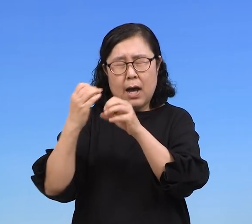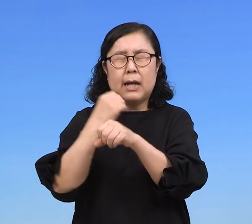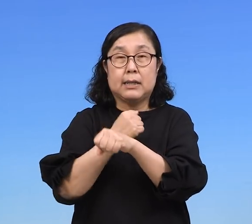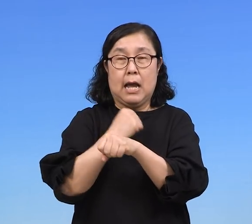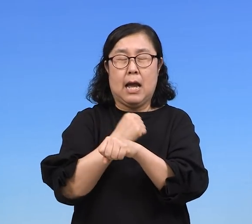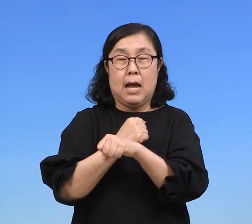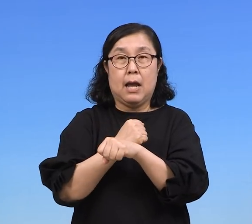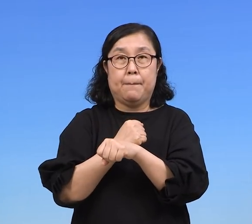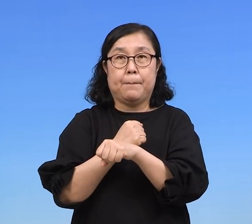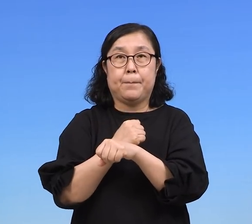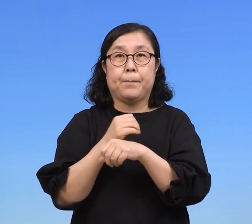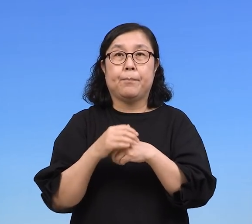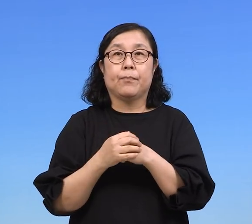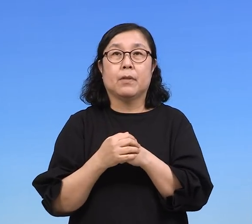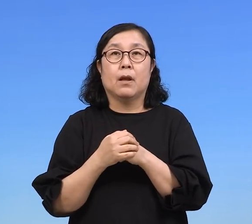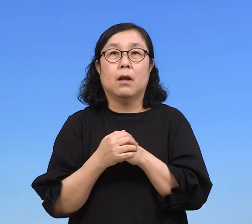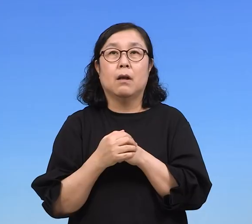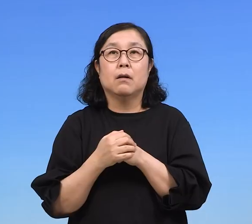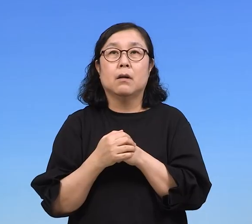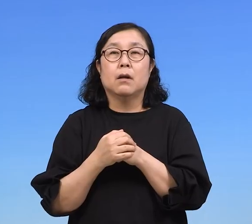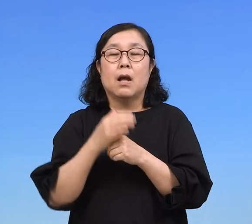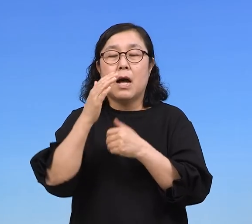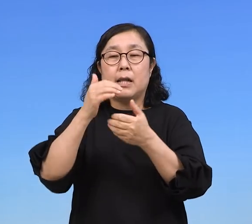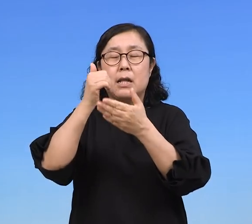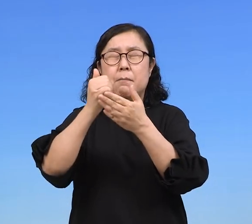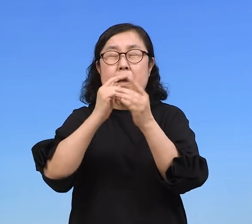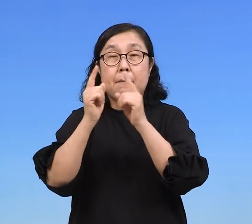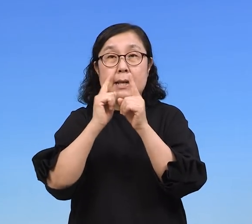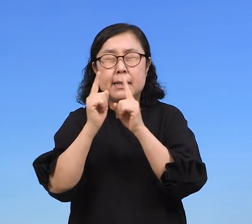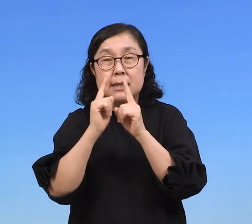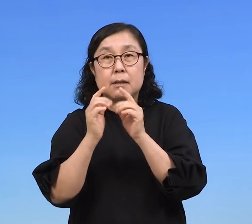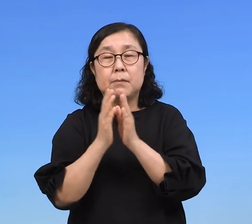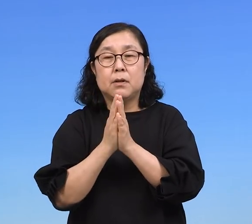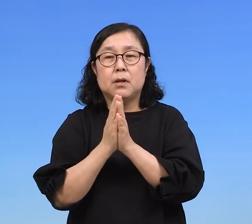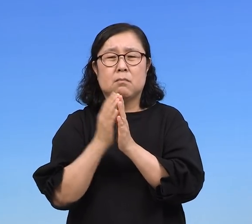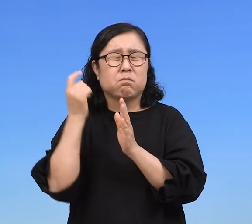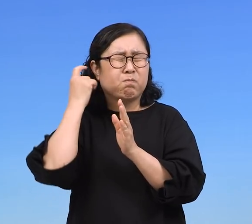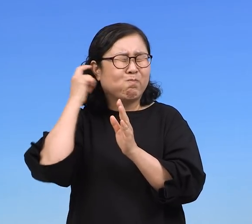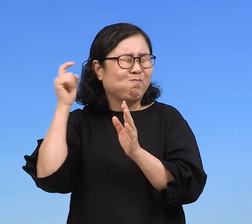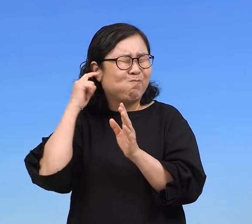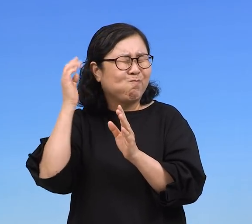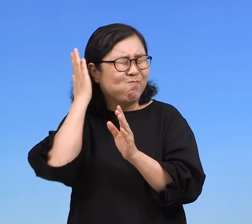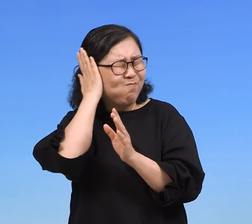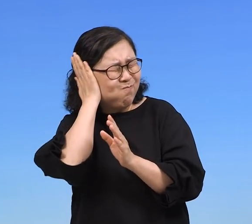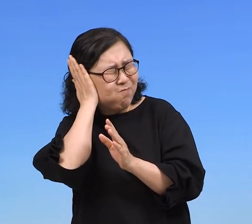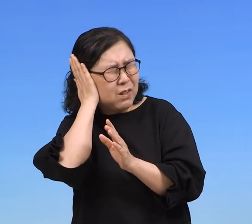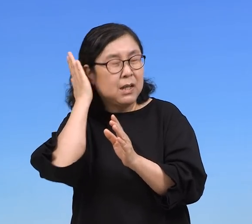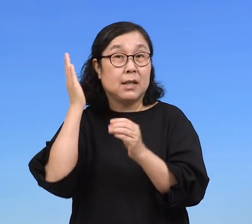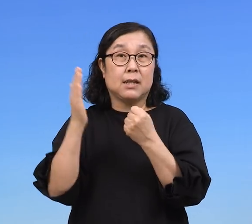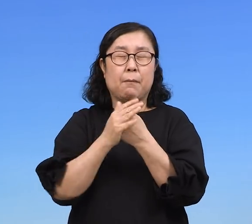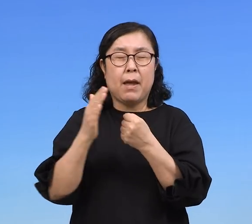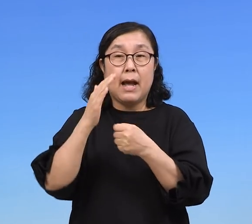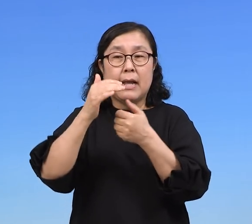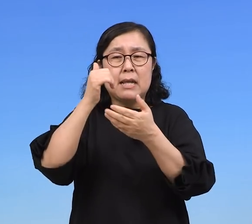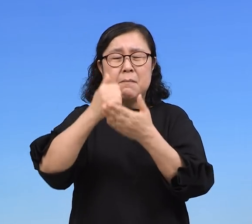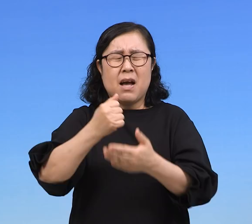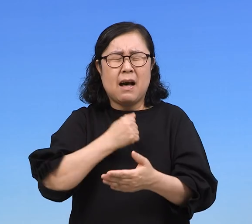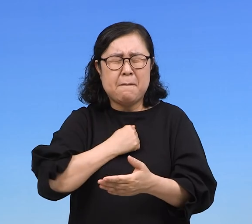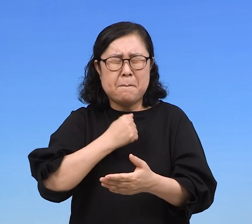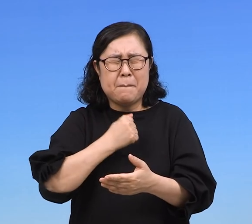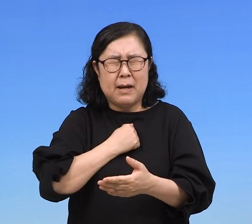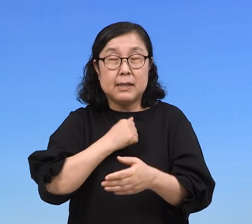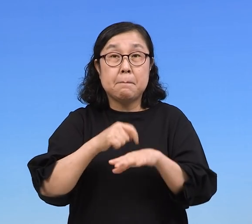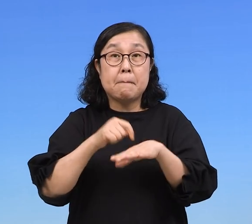변론하자. 오라 우리가 서로 변론하자. 얼마나 그 하나님의 말씀을 받아들이지를 못하는지 이